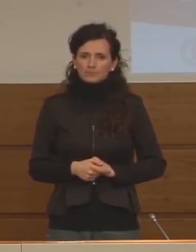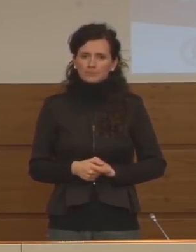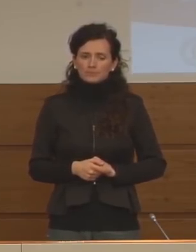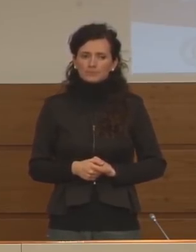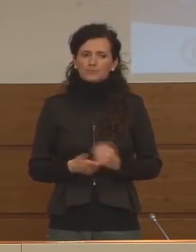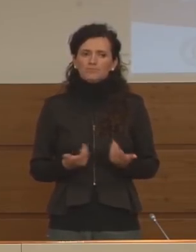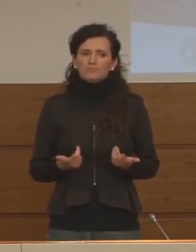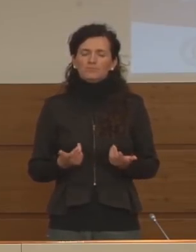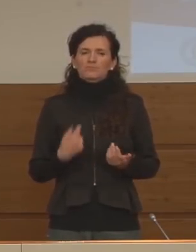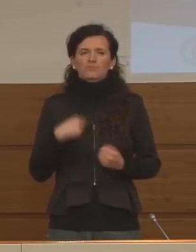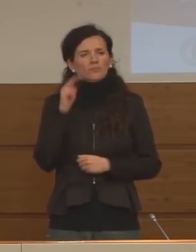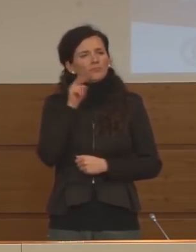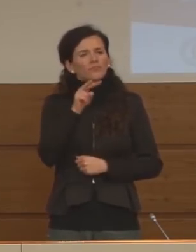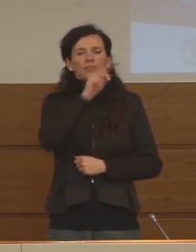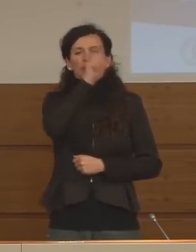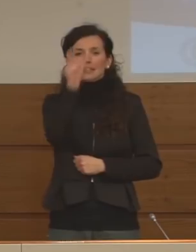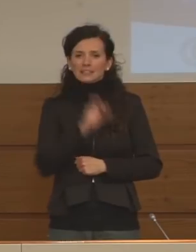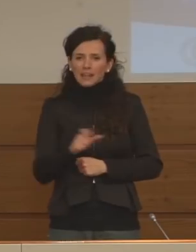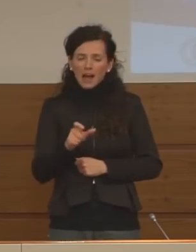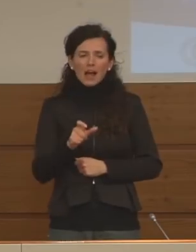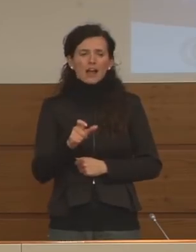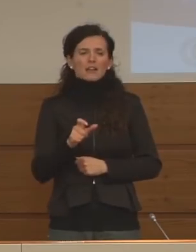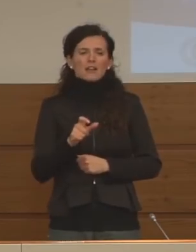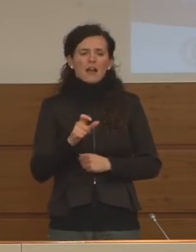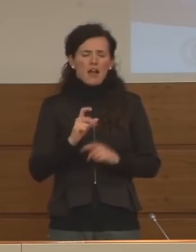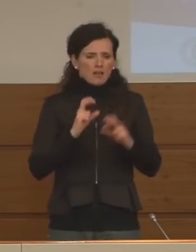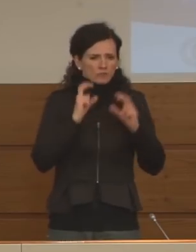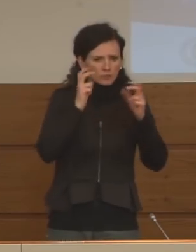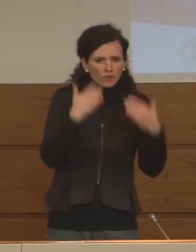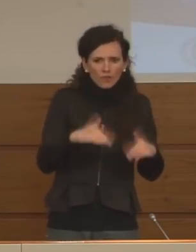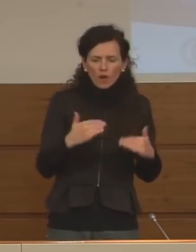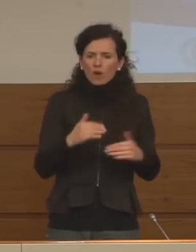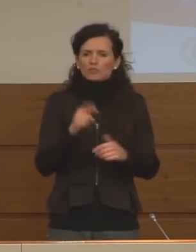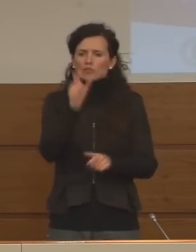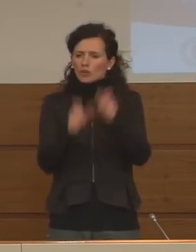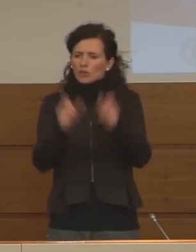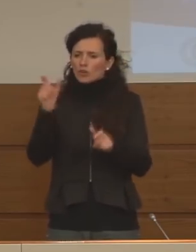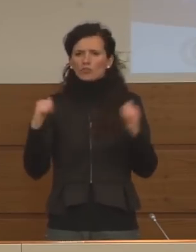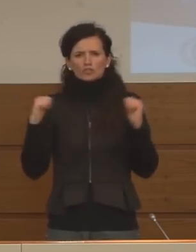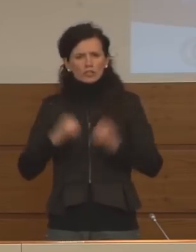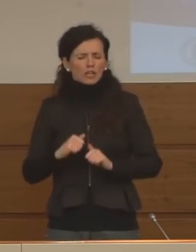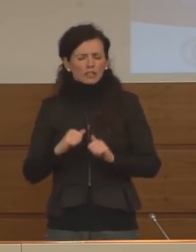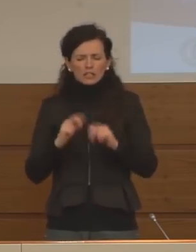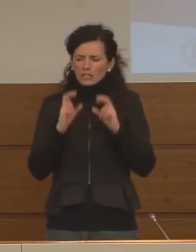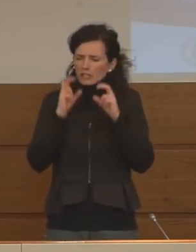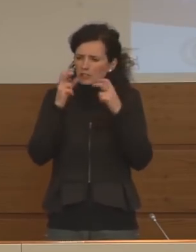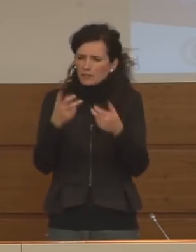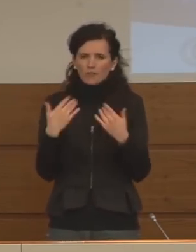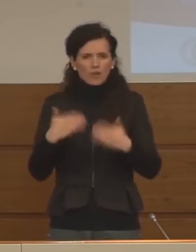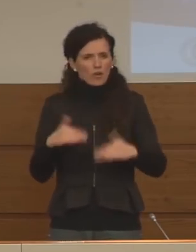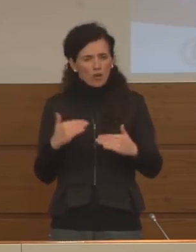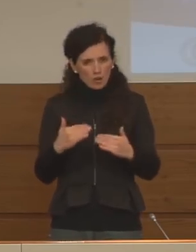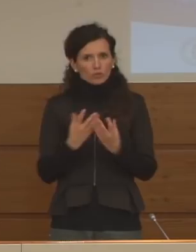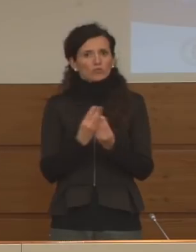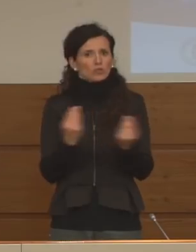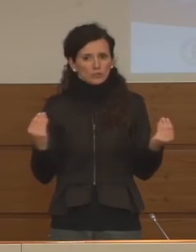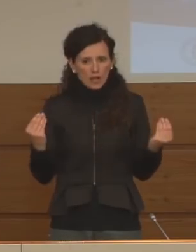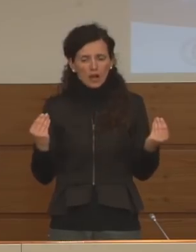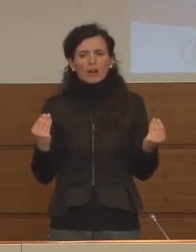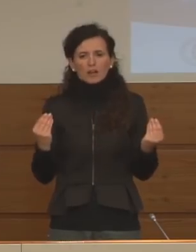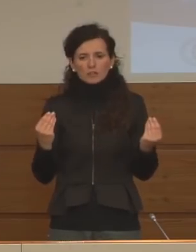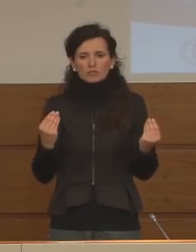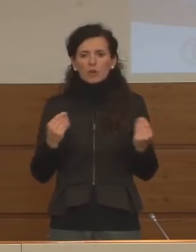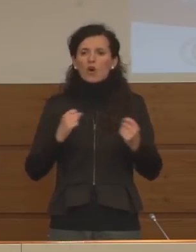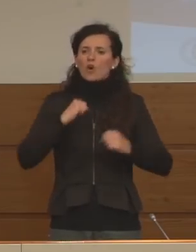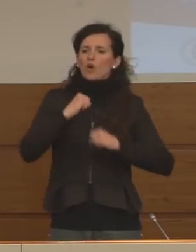dell'italia degli italiani in tutte le loro componenti siamo riusciti ad aggregare le coscienze i